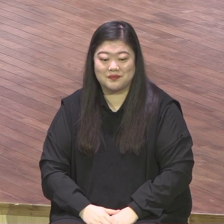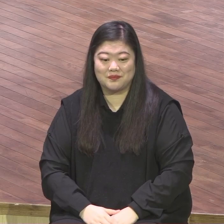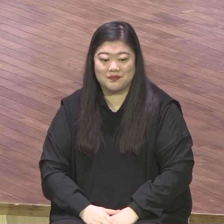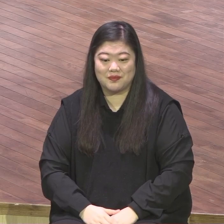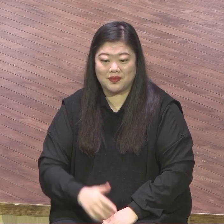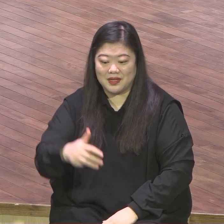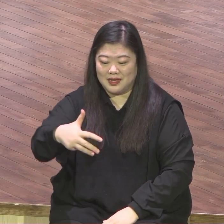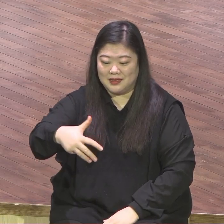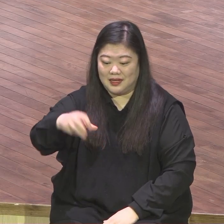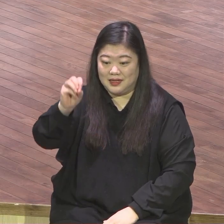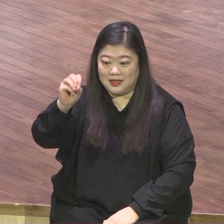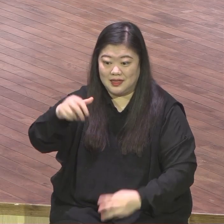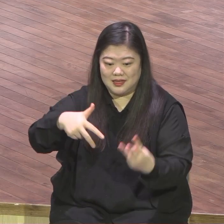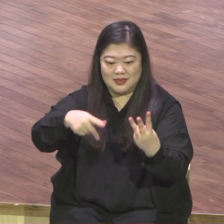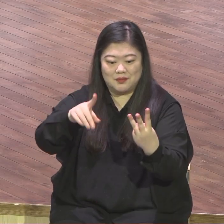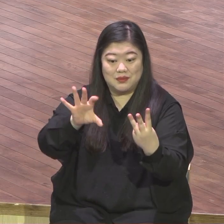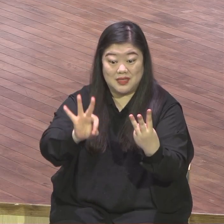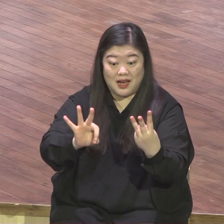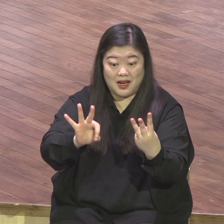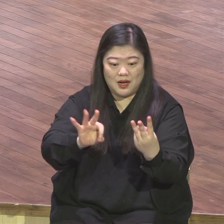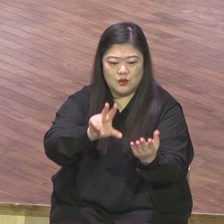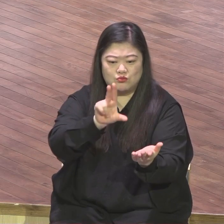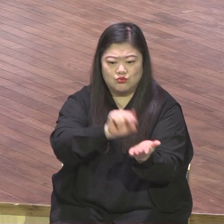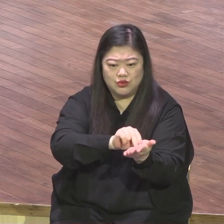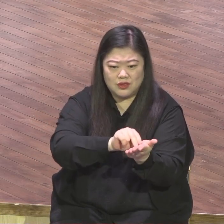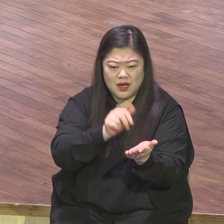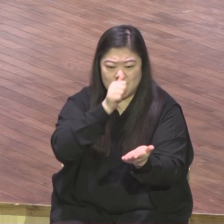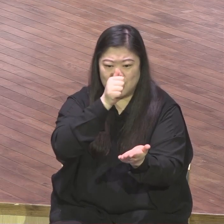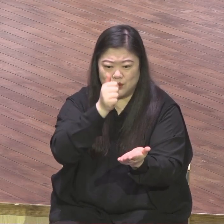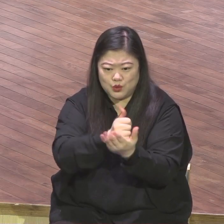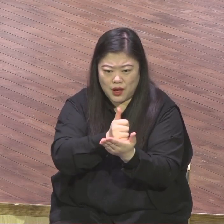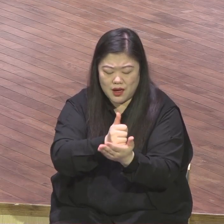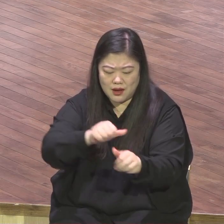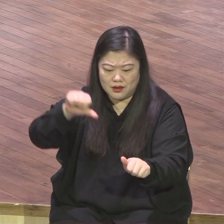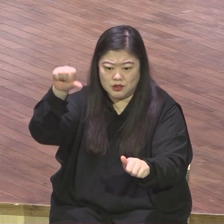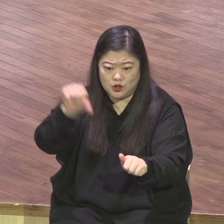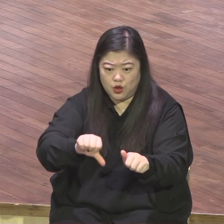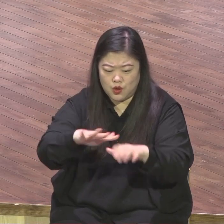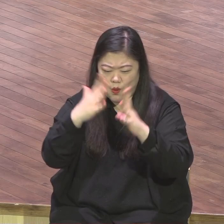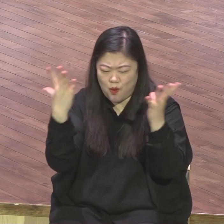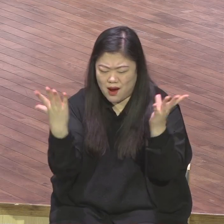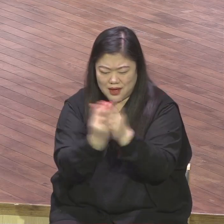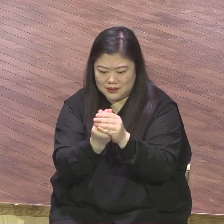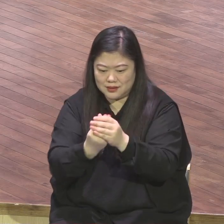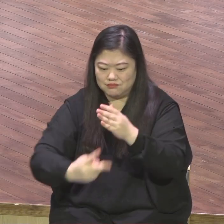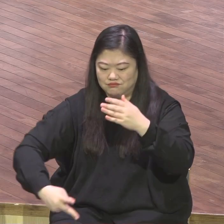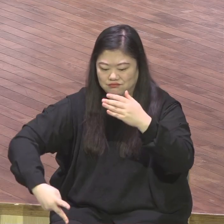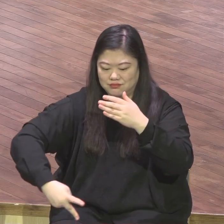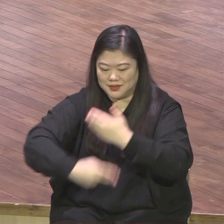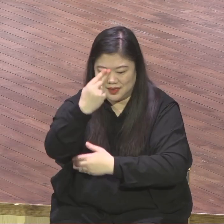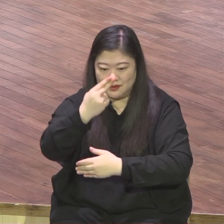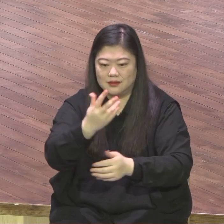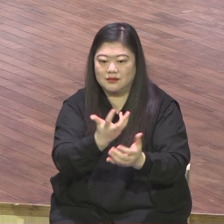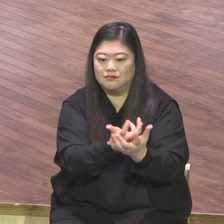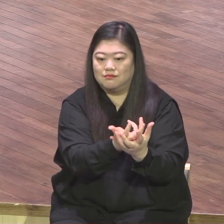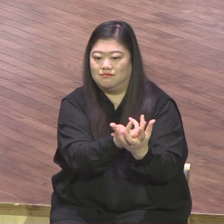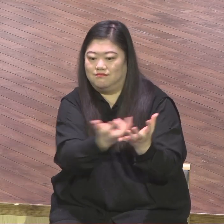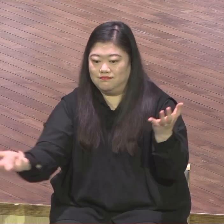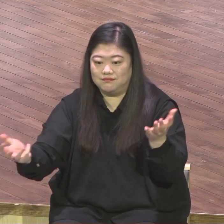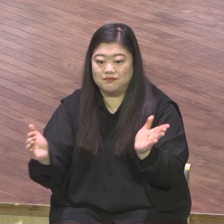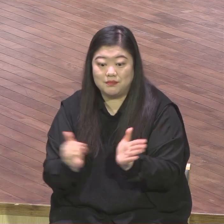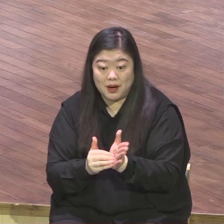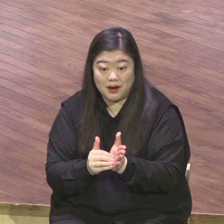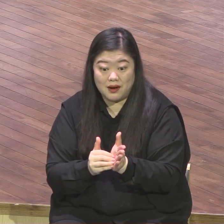3장 모든 죄와 저주, 사단의 손아귀에서 완전히